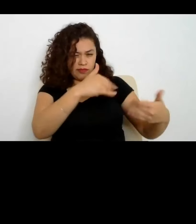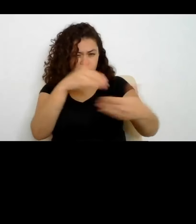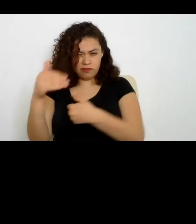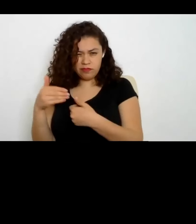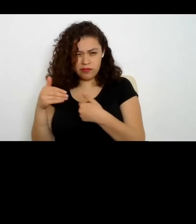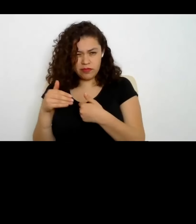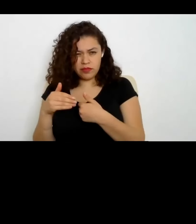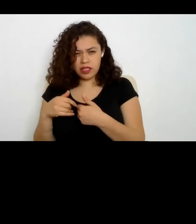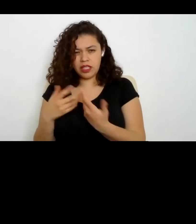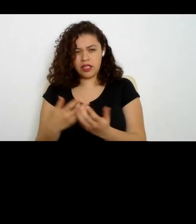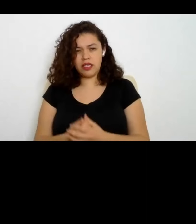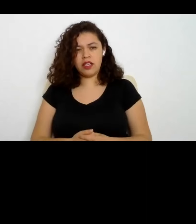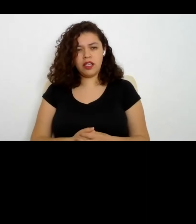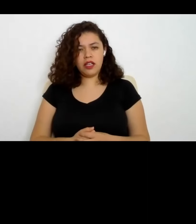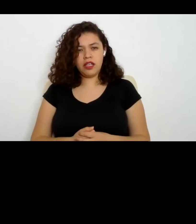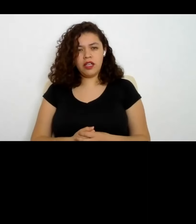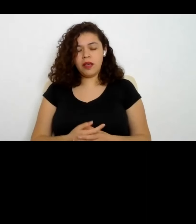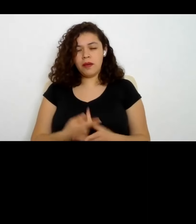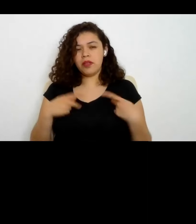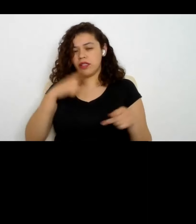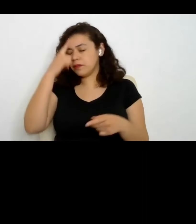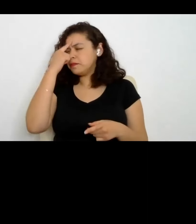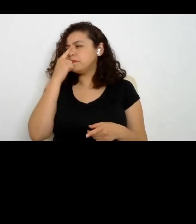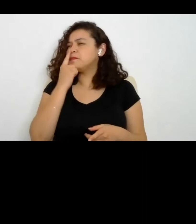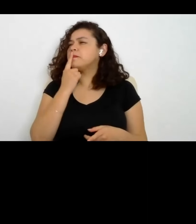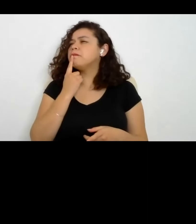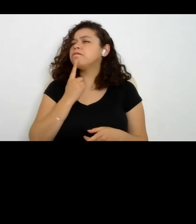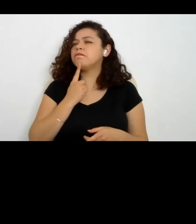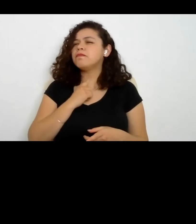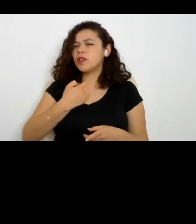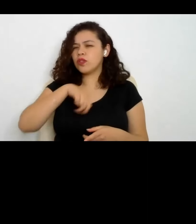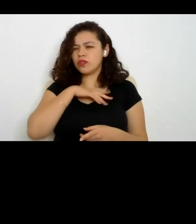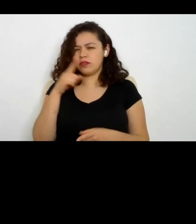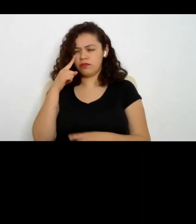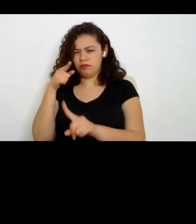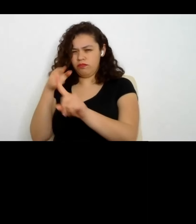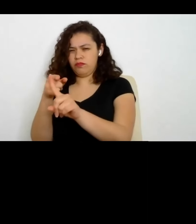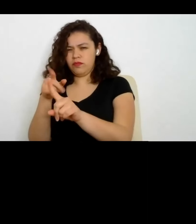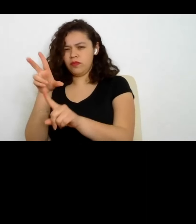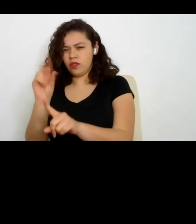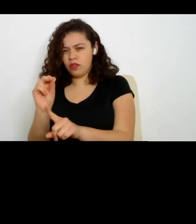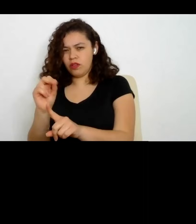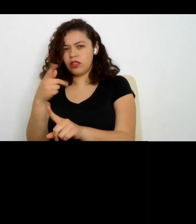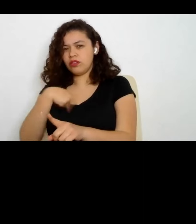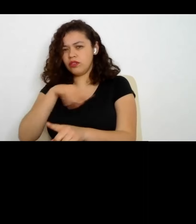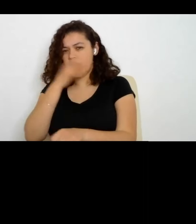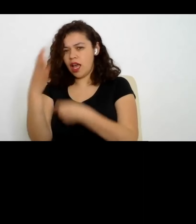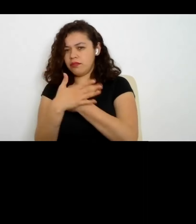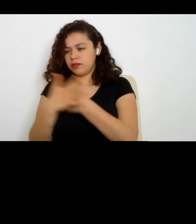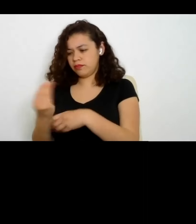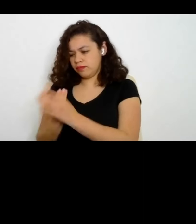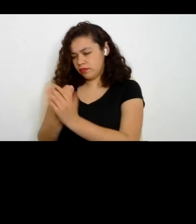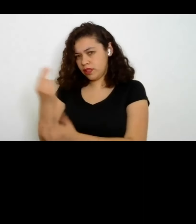algún perfil de gente que no teníamos en la mira y que resulta que necesitábamos un aviso de privacidad, pero